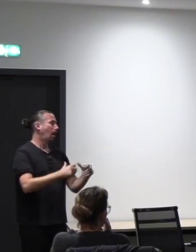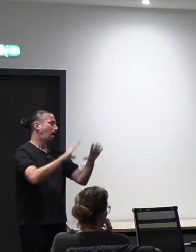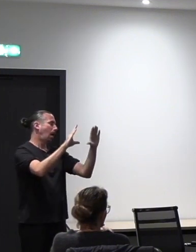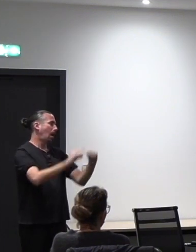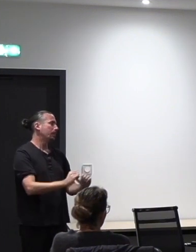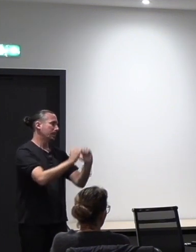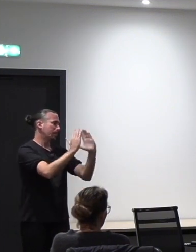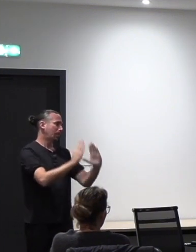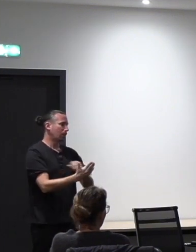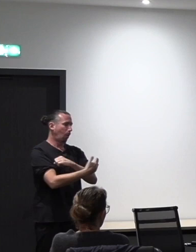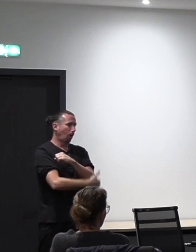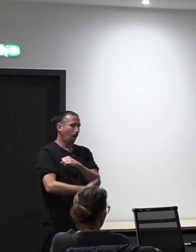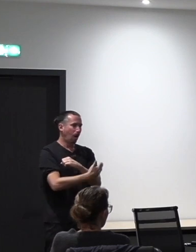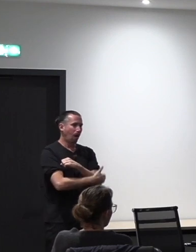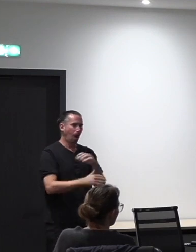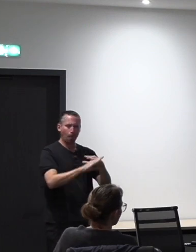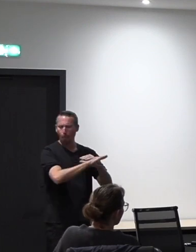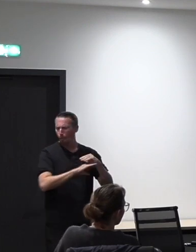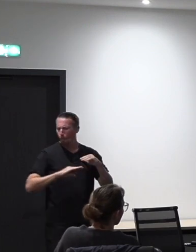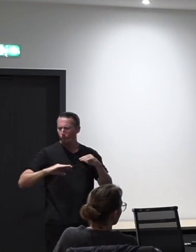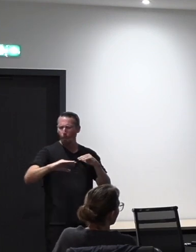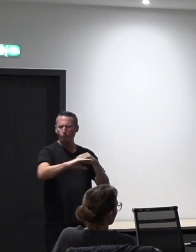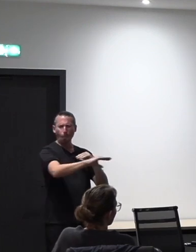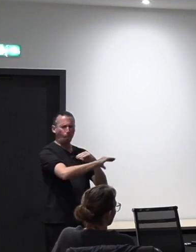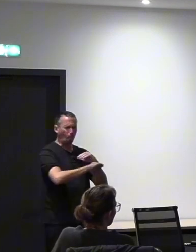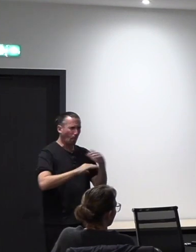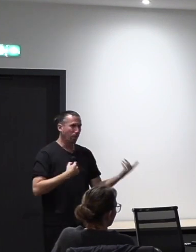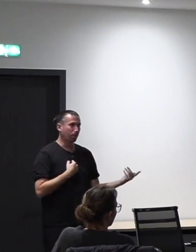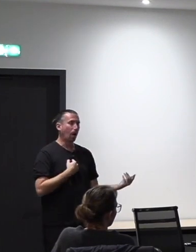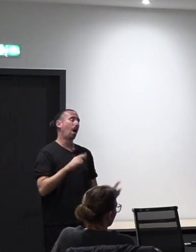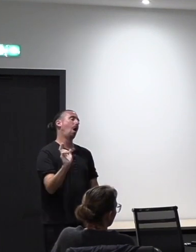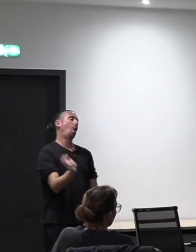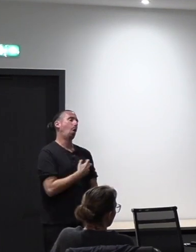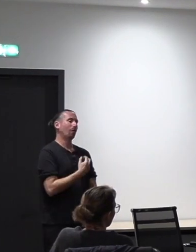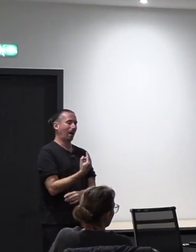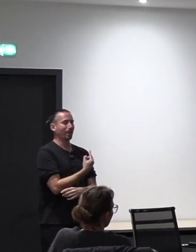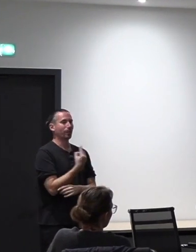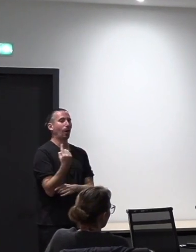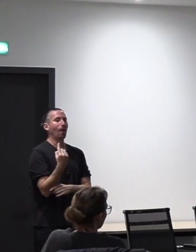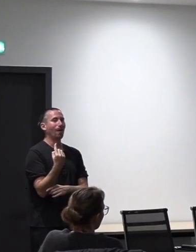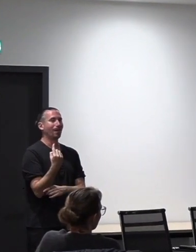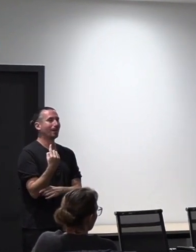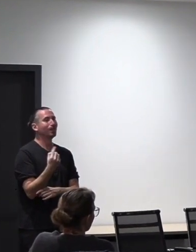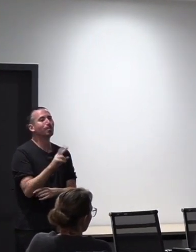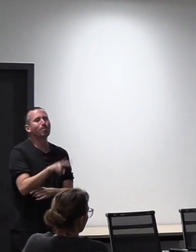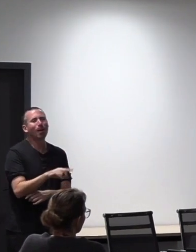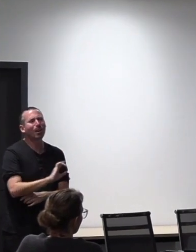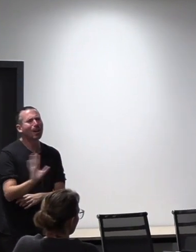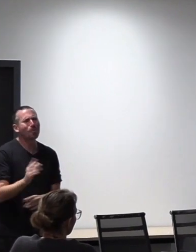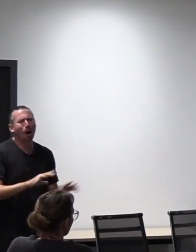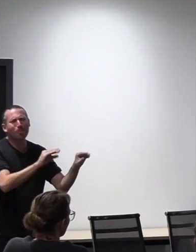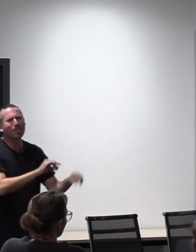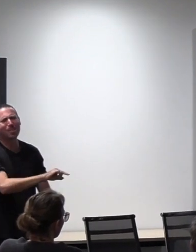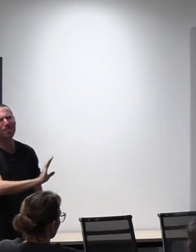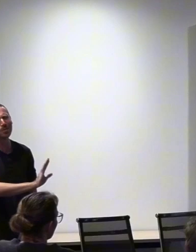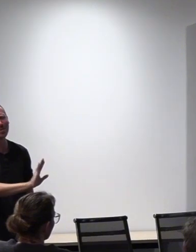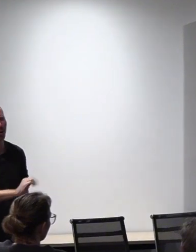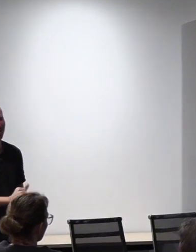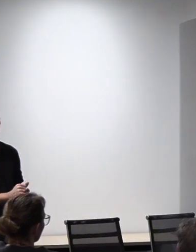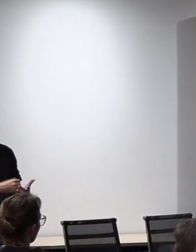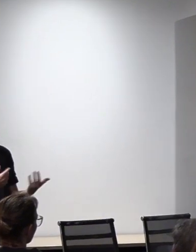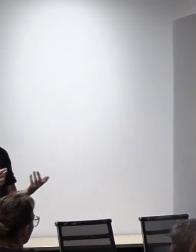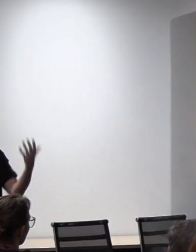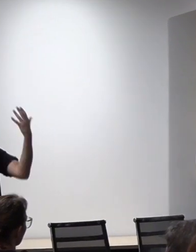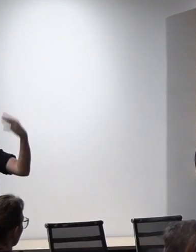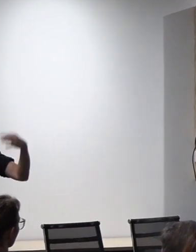pas de vis-à-vis, je vois personne, personne m'embête, je suis enfin seul. Et de temps en temps, c'est pas vrai, hein, j'habite pas là. Hein. Et enfin, de temps